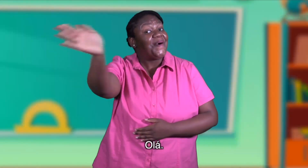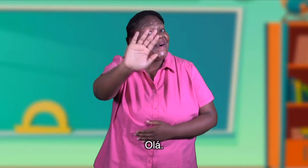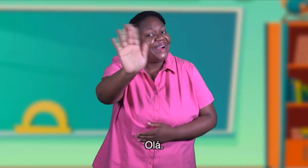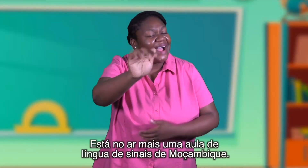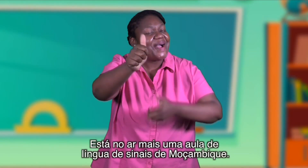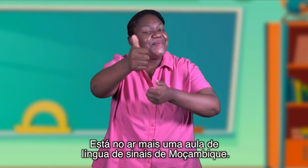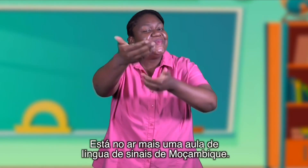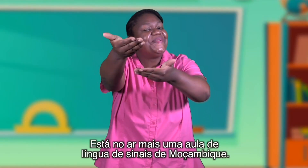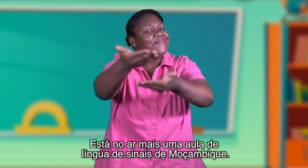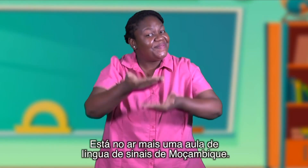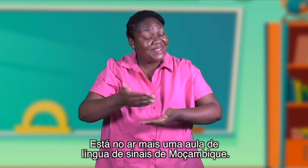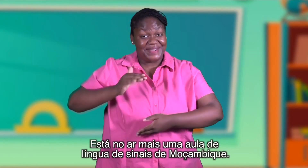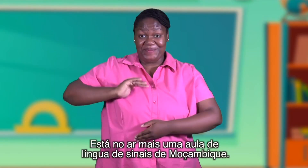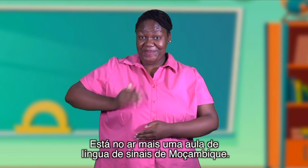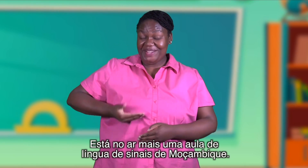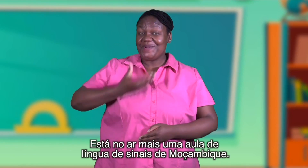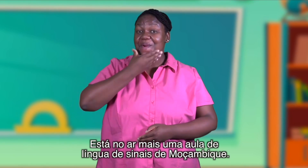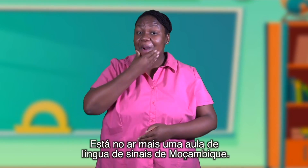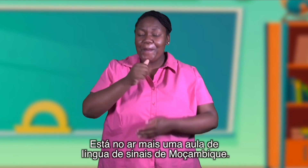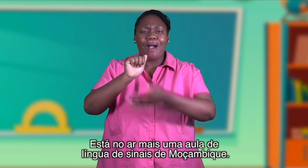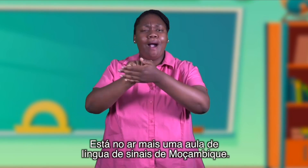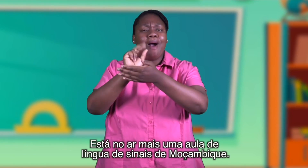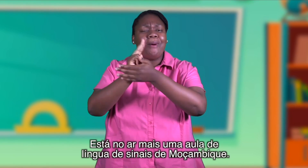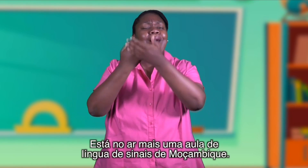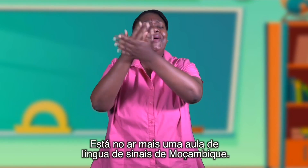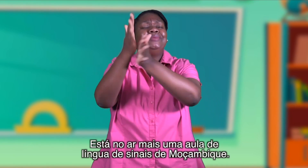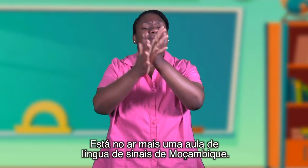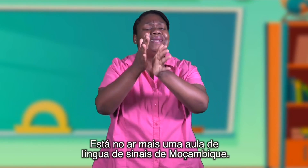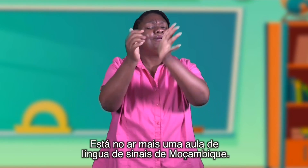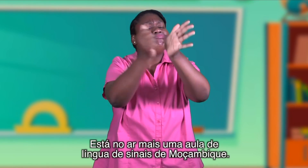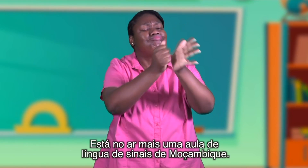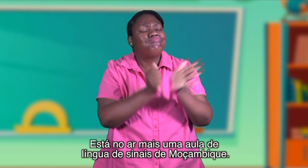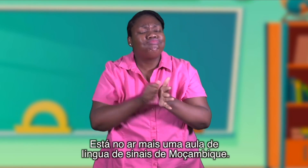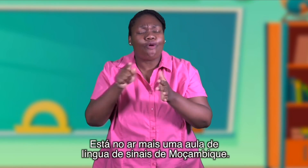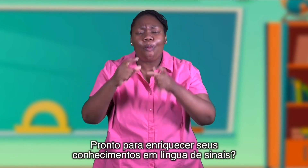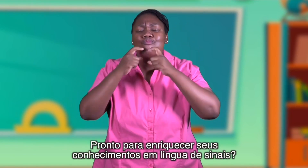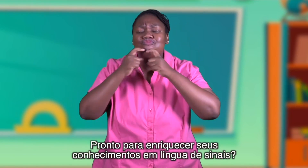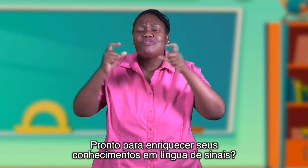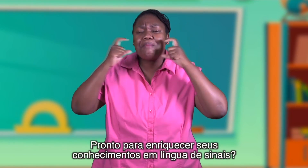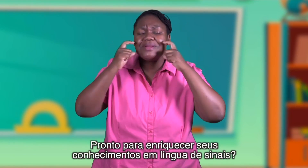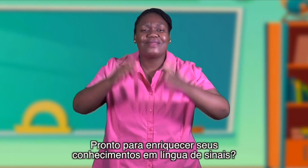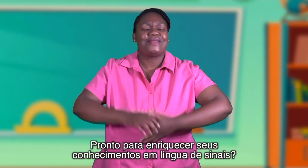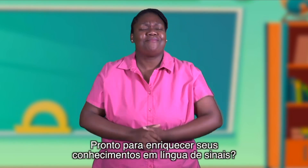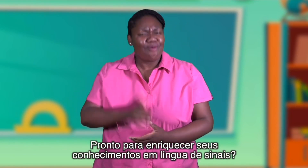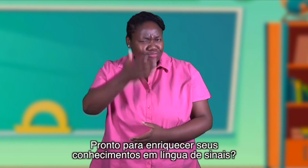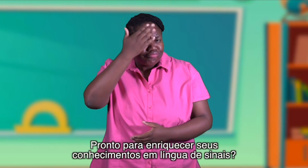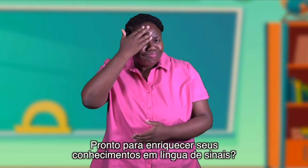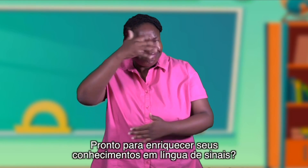Olá, está no ar mais uma aula de língua de sinais de Moçambique. Pronto para enriquecer seus conhecimentos em língua